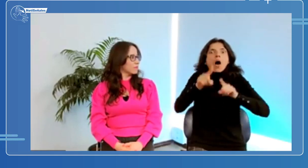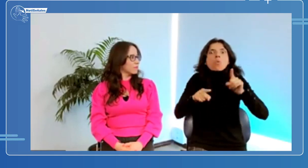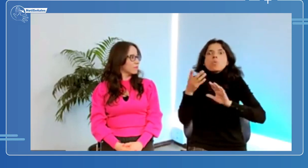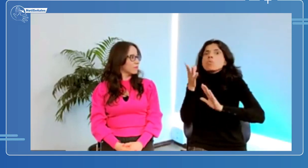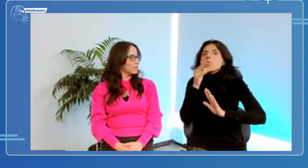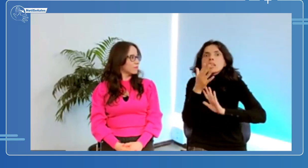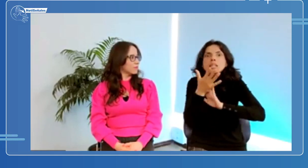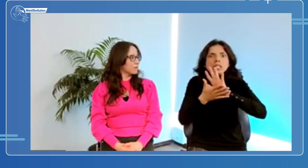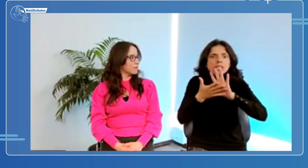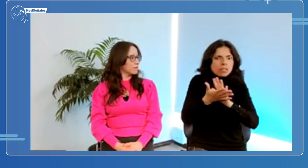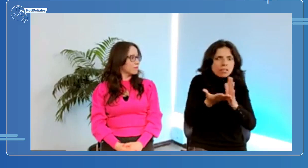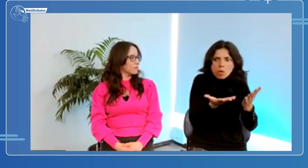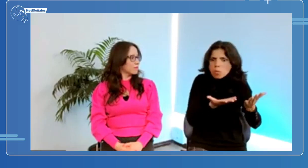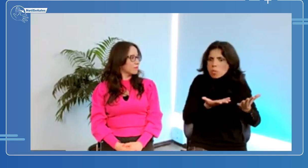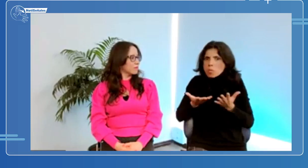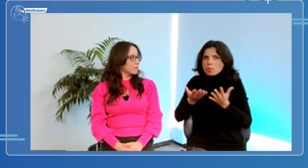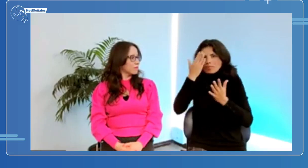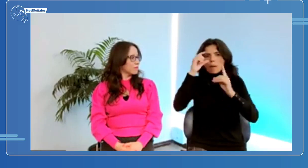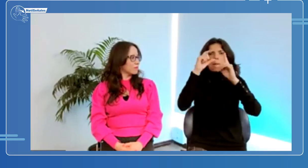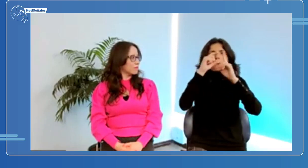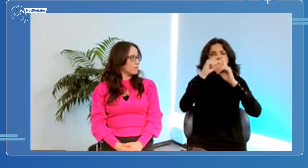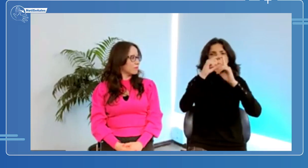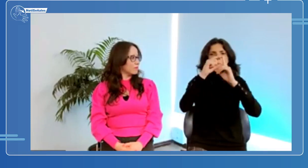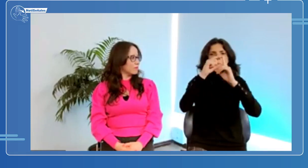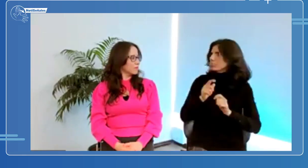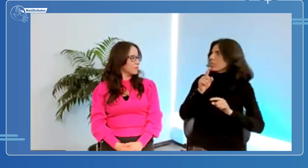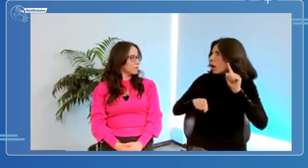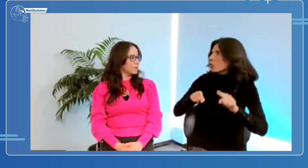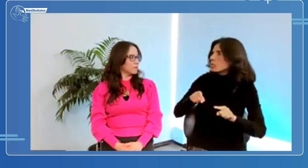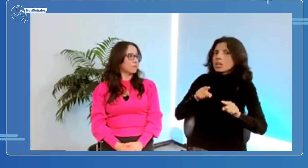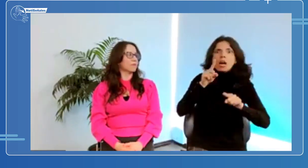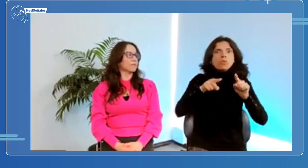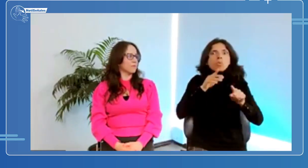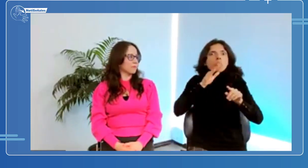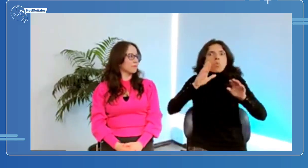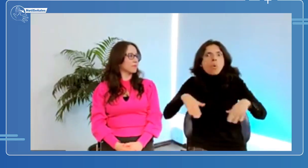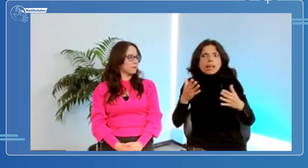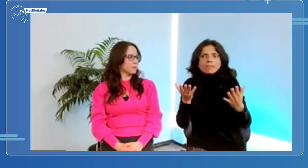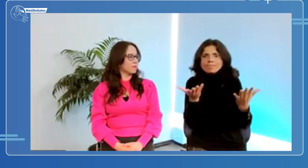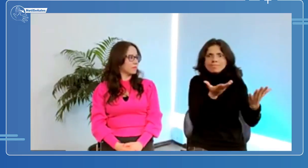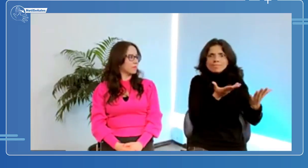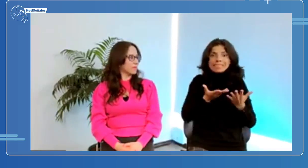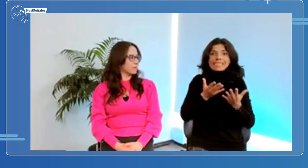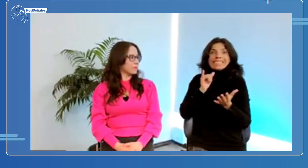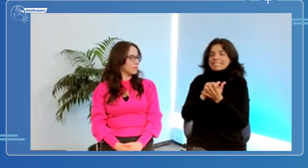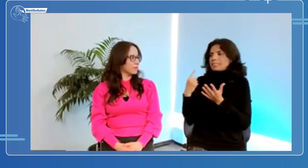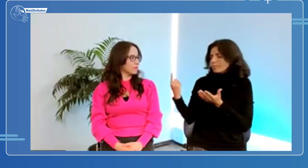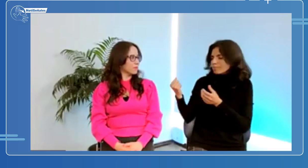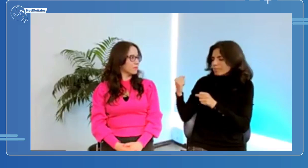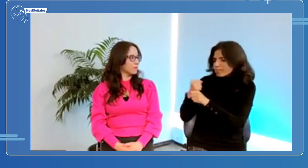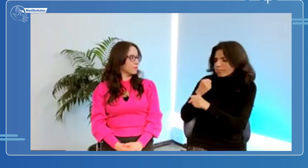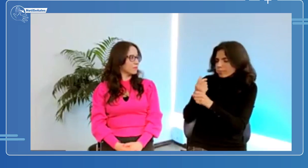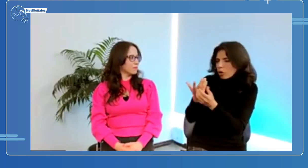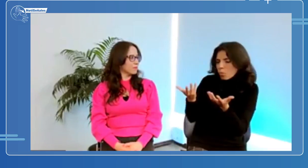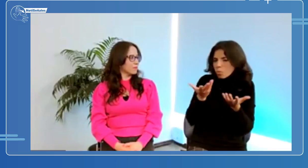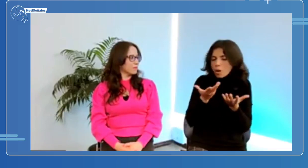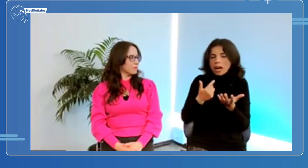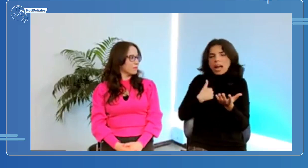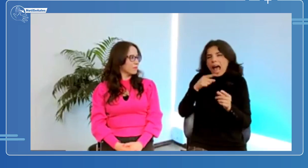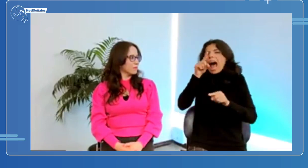el significado, pero pensamos no hay una seña. Hay algunas que sí tienen una seña asignada, pero hay otras que no. Entonces, en